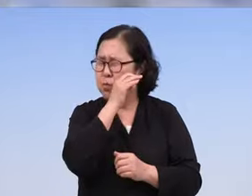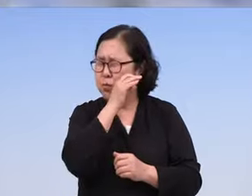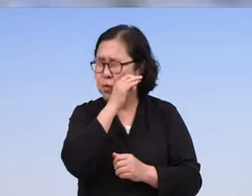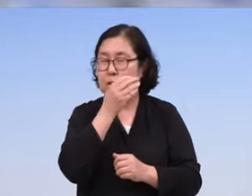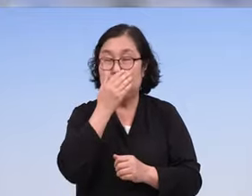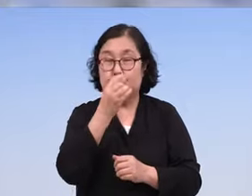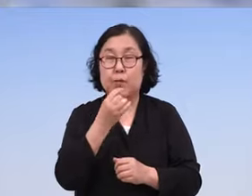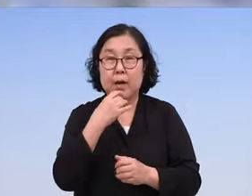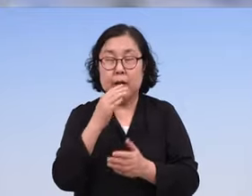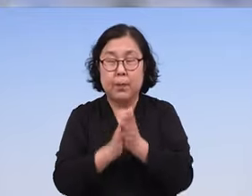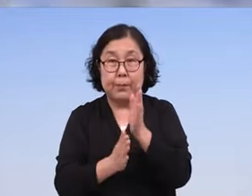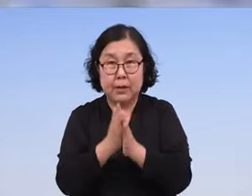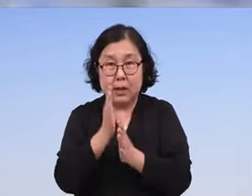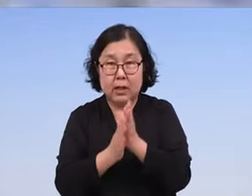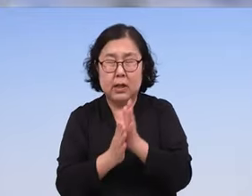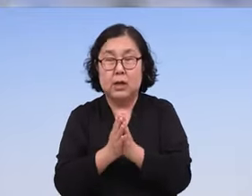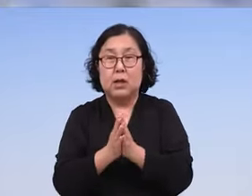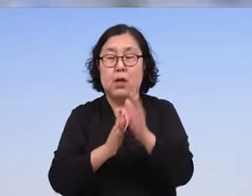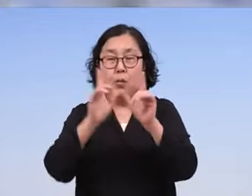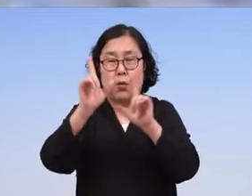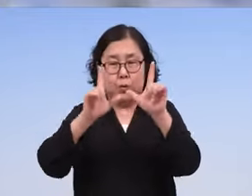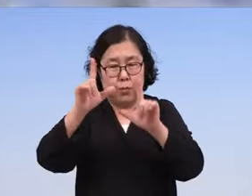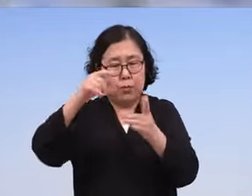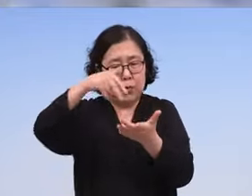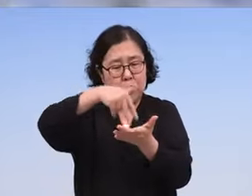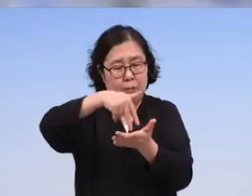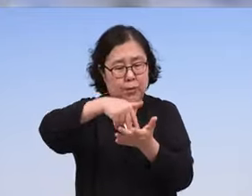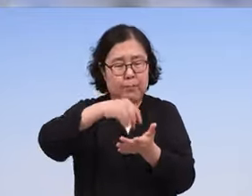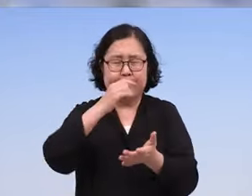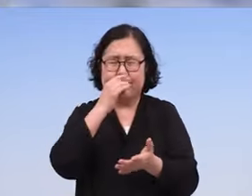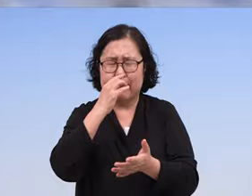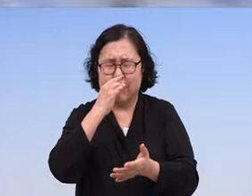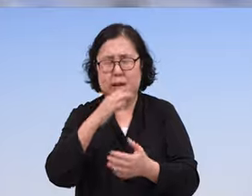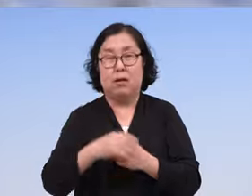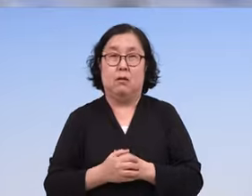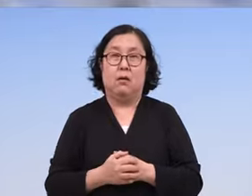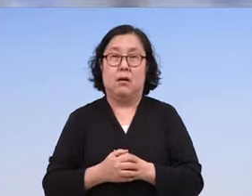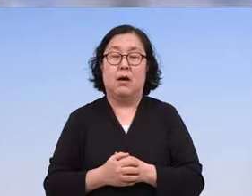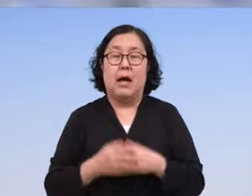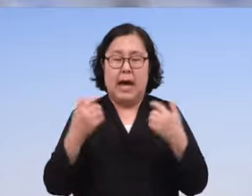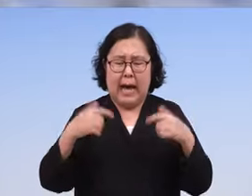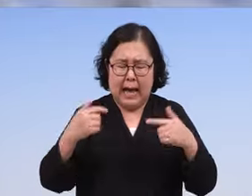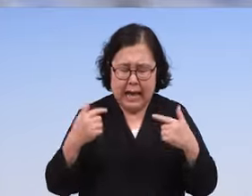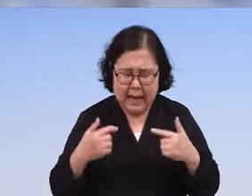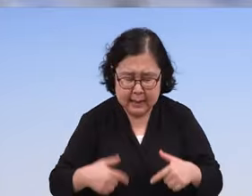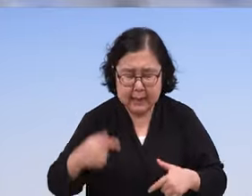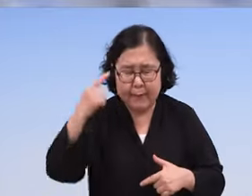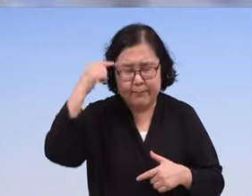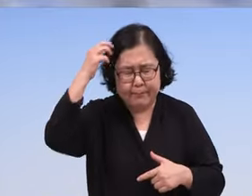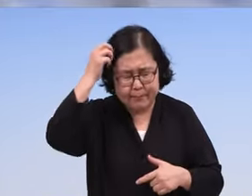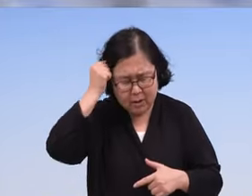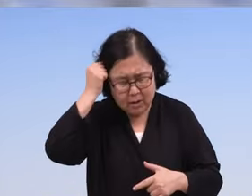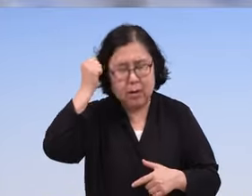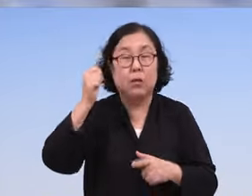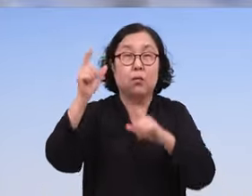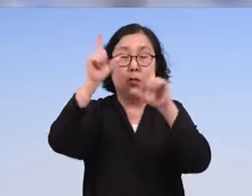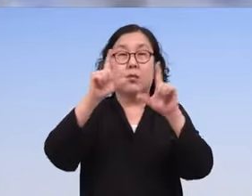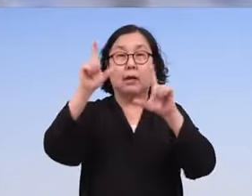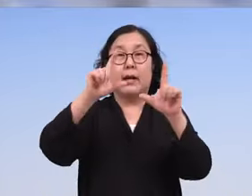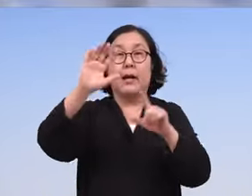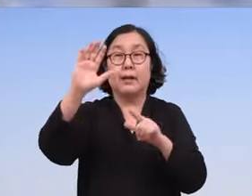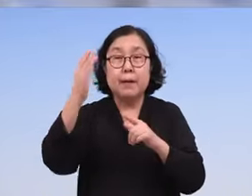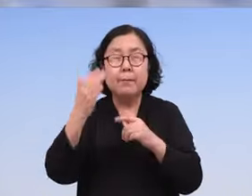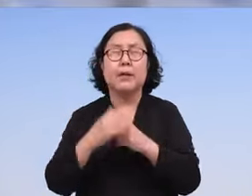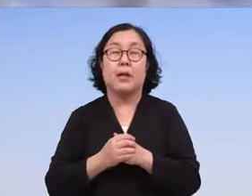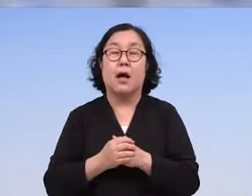부끄럽게 짝이 없는 그런 모습으로 서서는 안 된다. 이걸 늘 인식하고 살아야 된다는 겁니다.